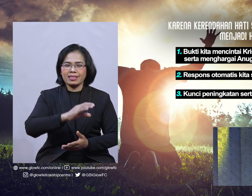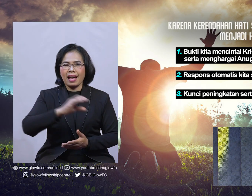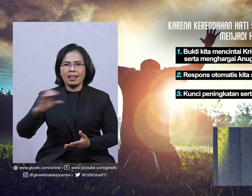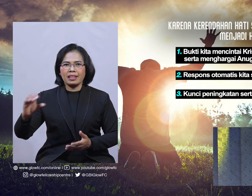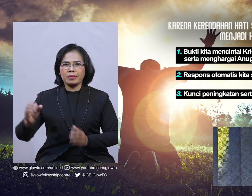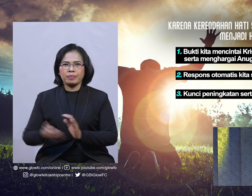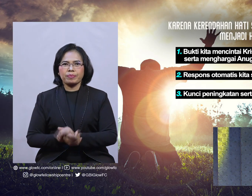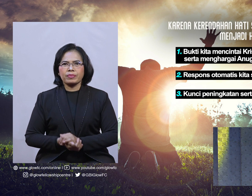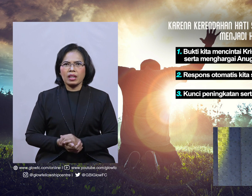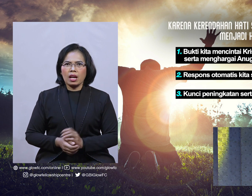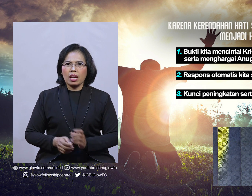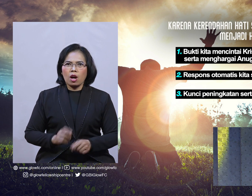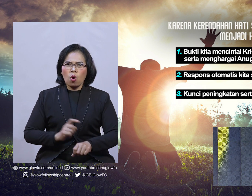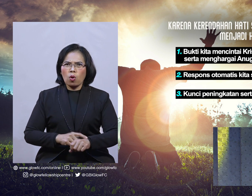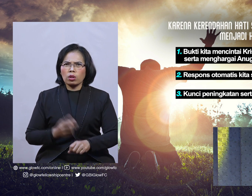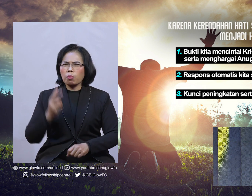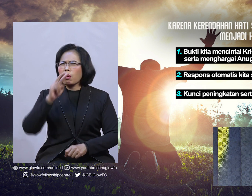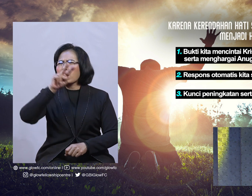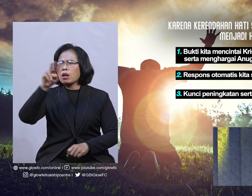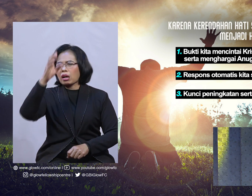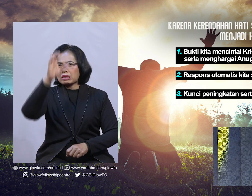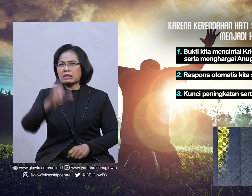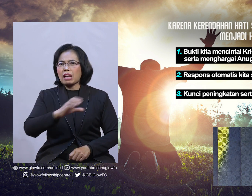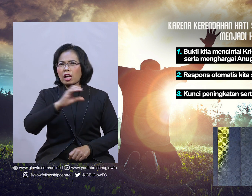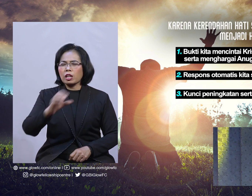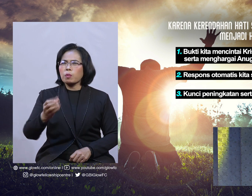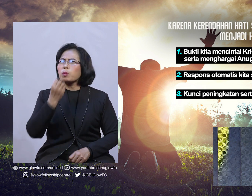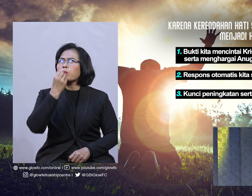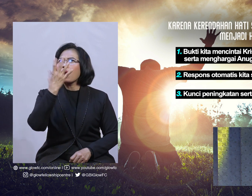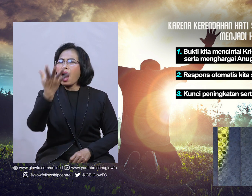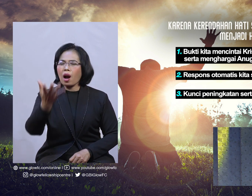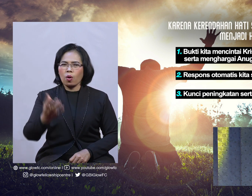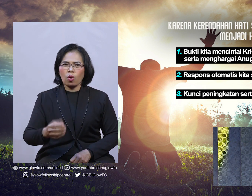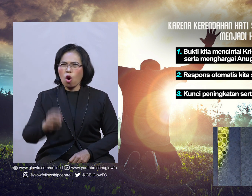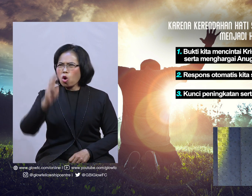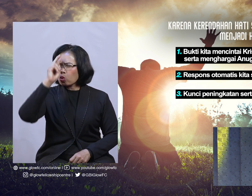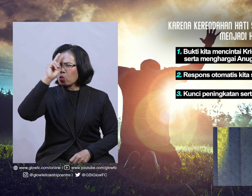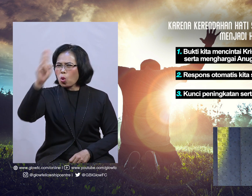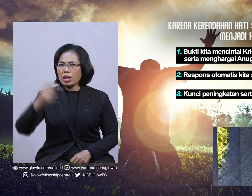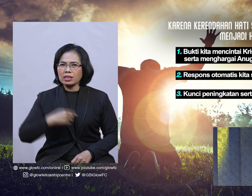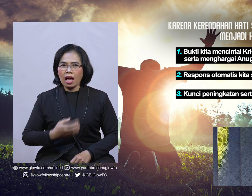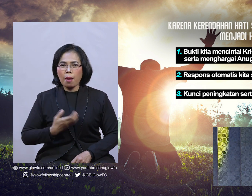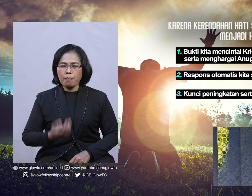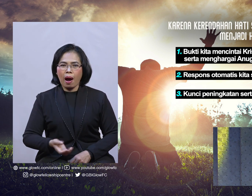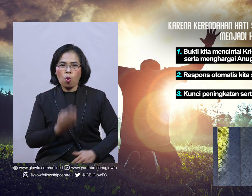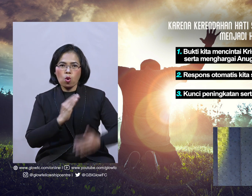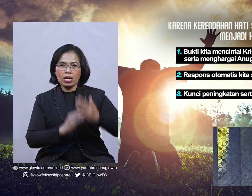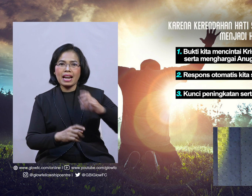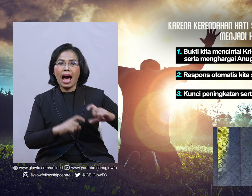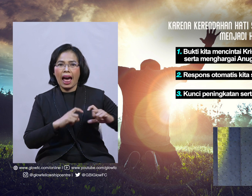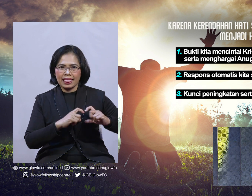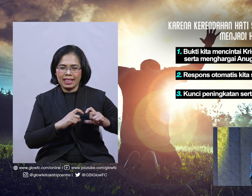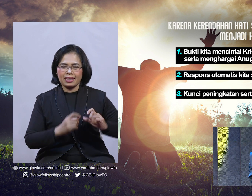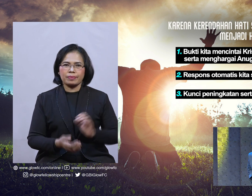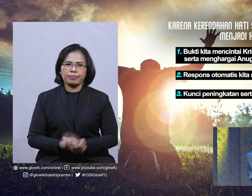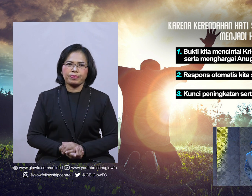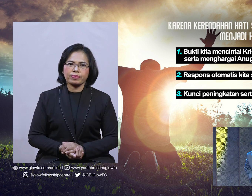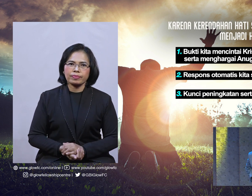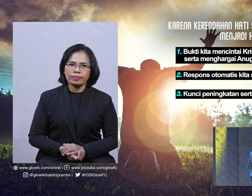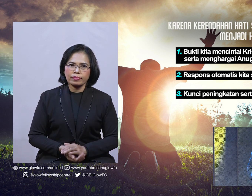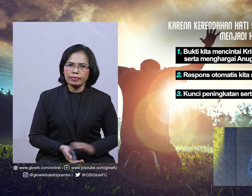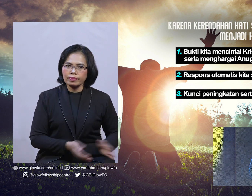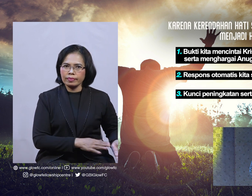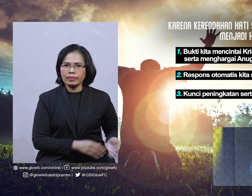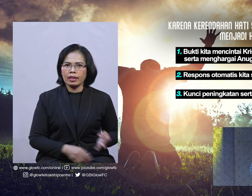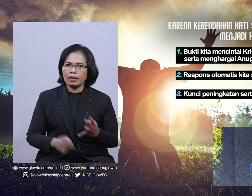kita berkata Tuhan saya belajar untuk tetap rendah hati dan siap menjadi hamba yang keempat Mengapa akan